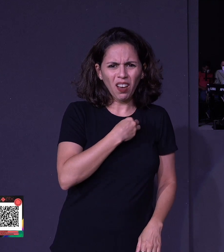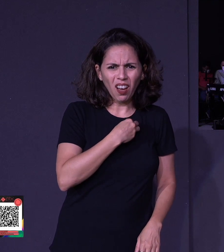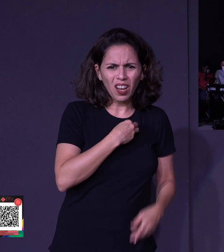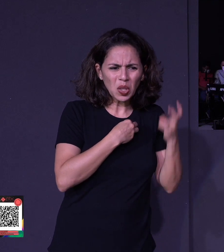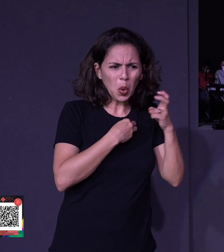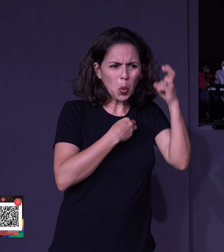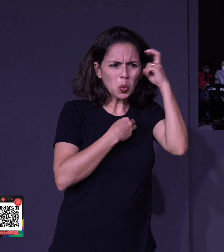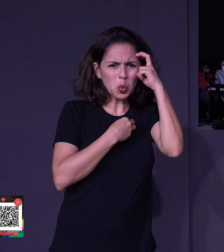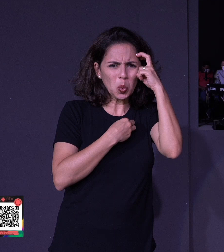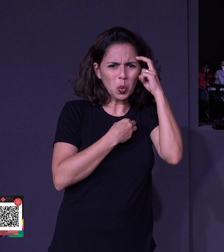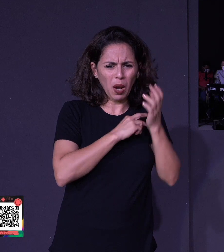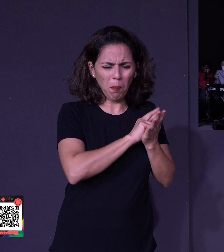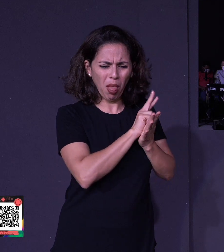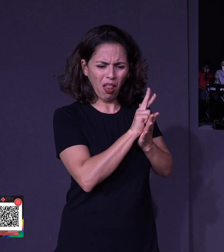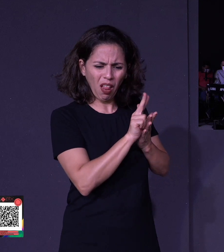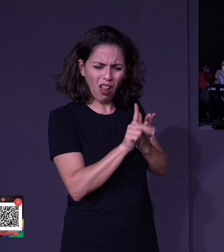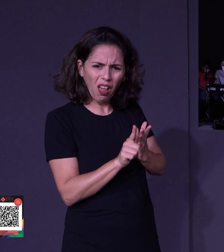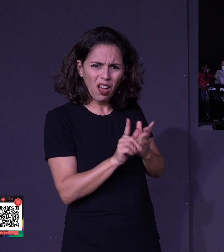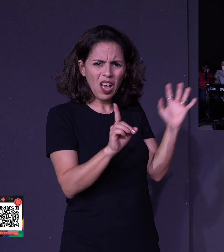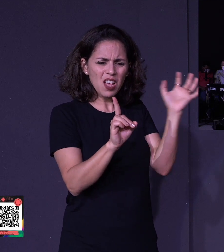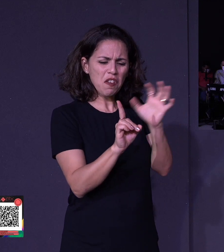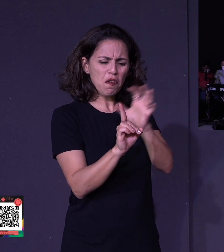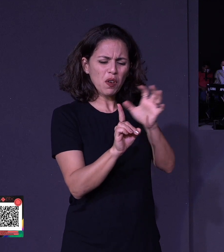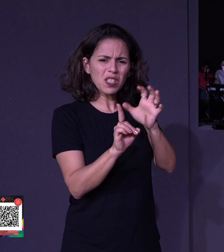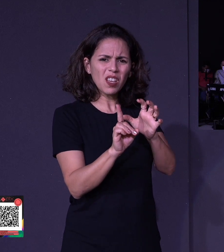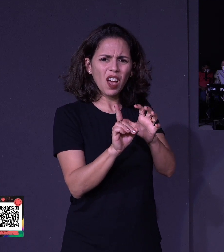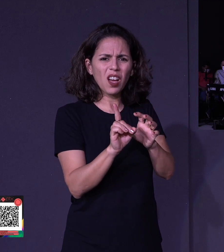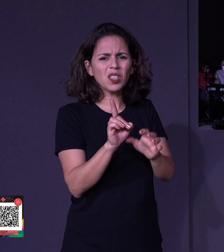crianças, adolescentes e jovens.